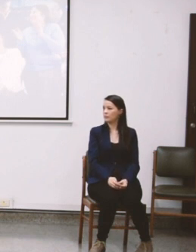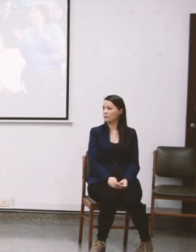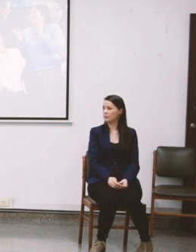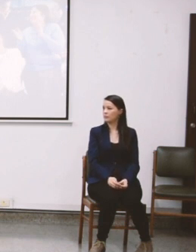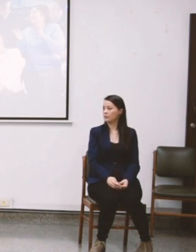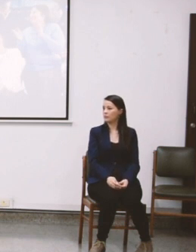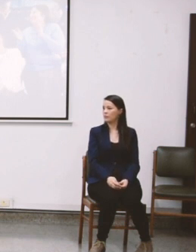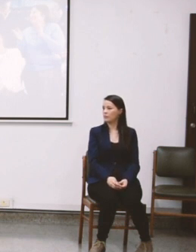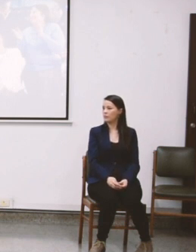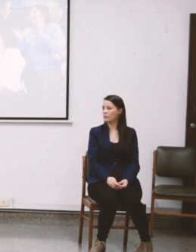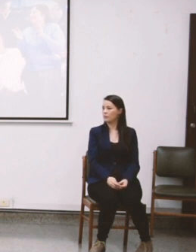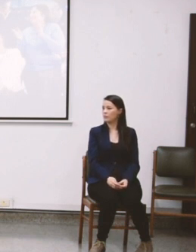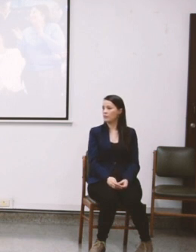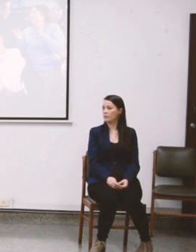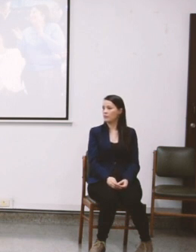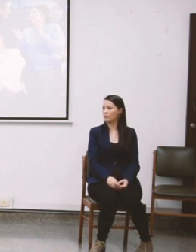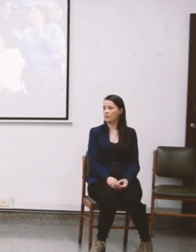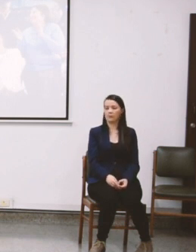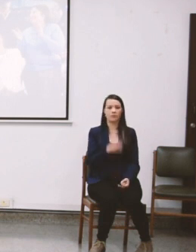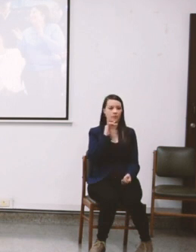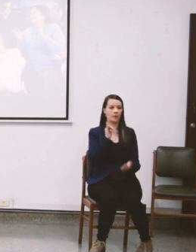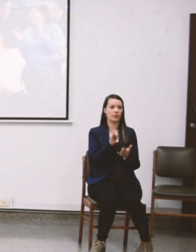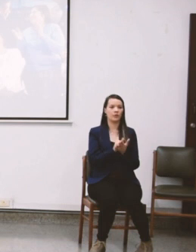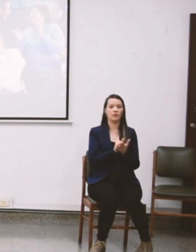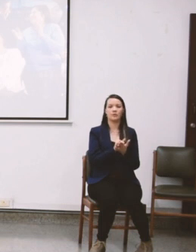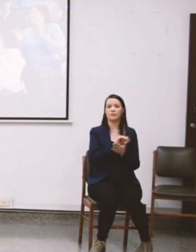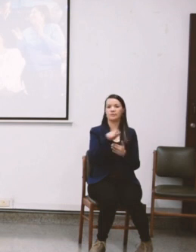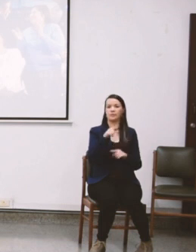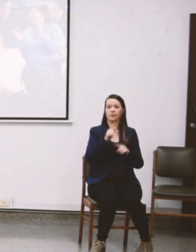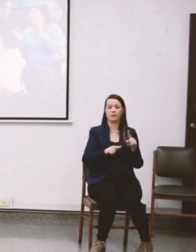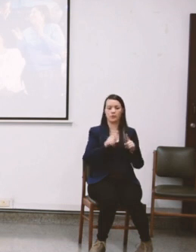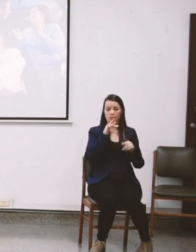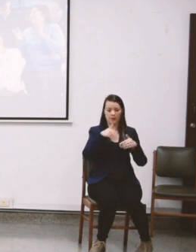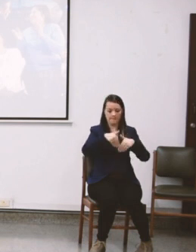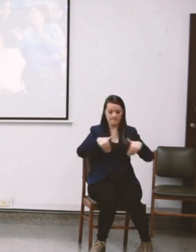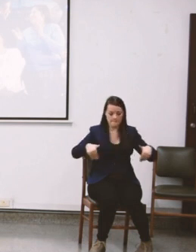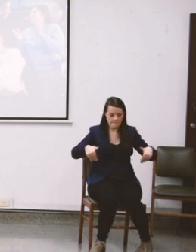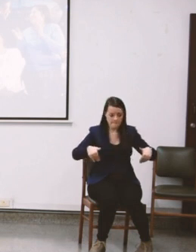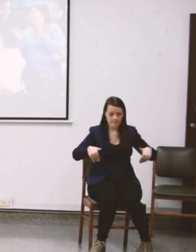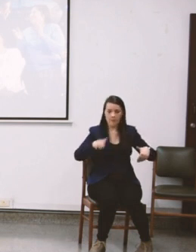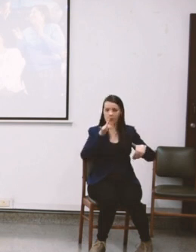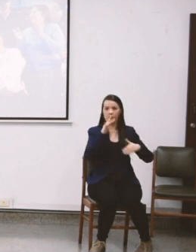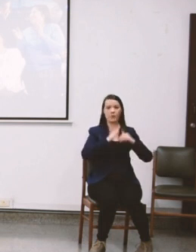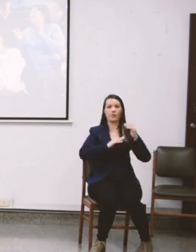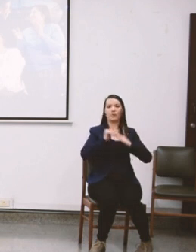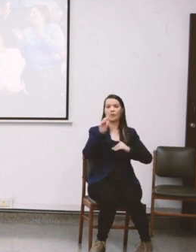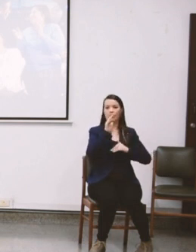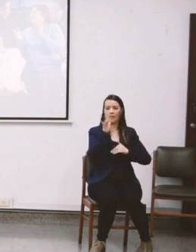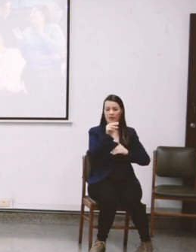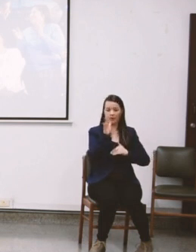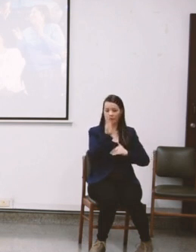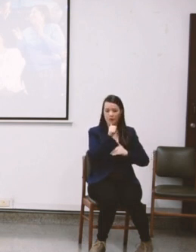Entonces yo creo que uno no tiene que también ponerse en posiciones neutras, porque la neutralidad siempre también tiene una posición,